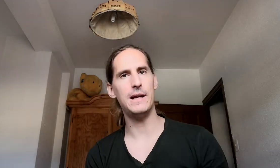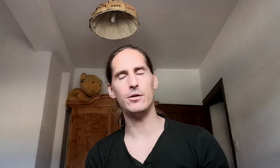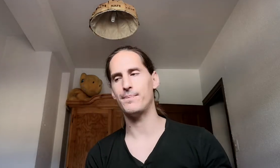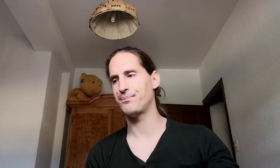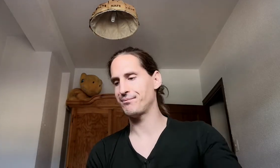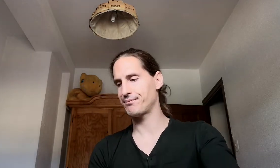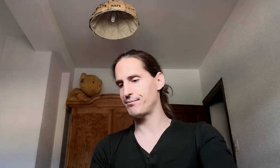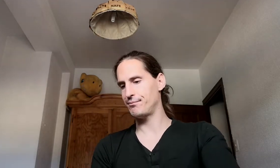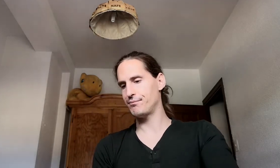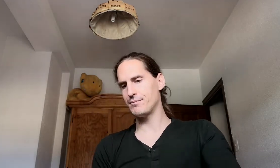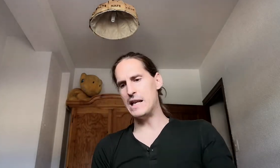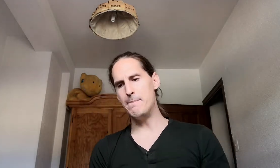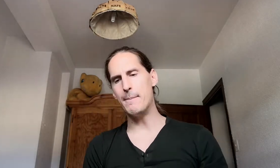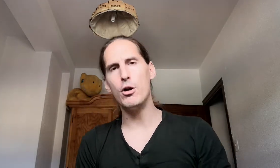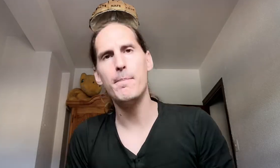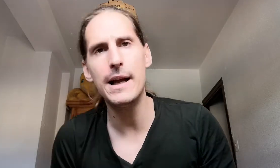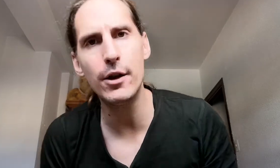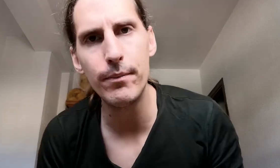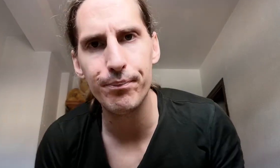platos. Limpiamos los platos